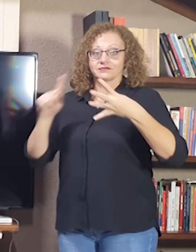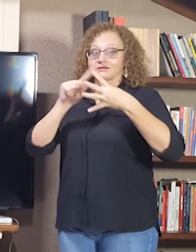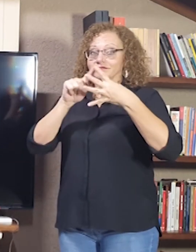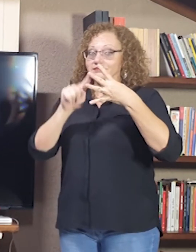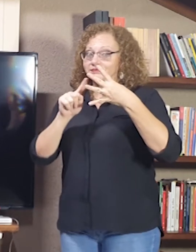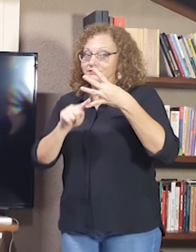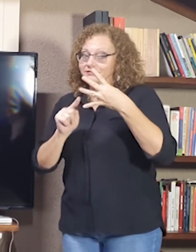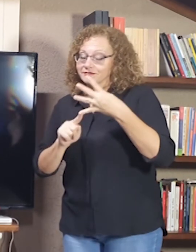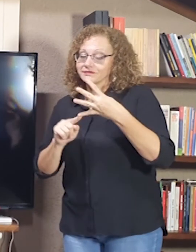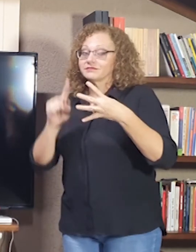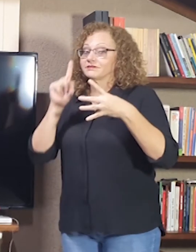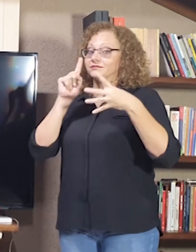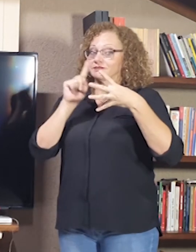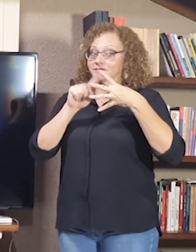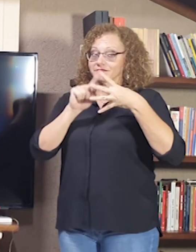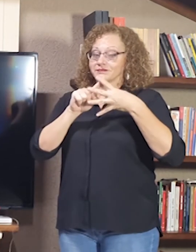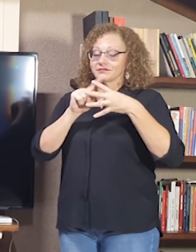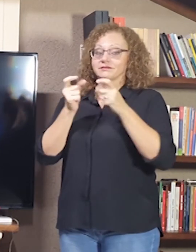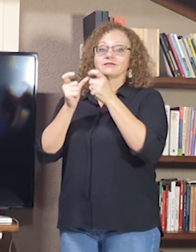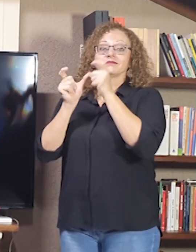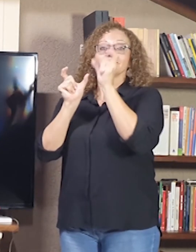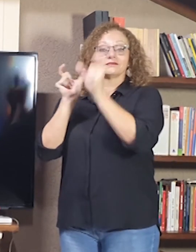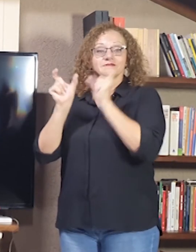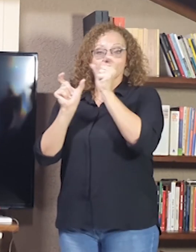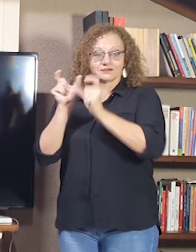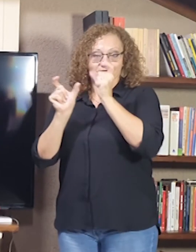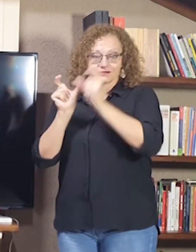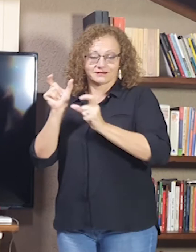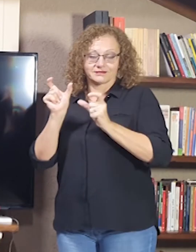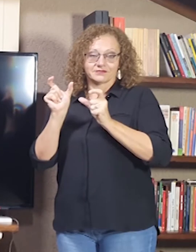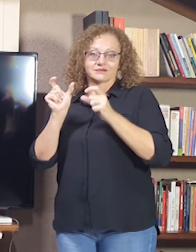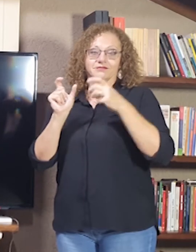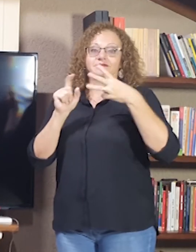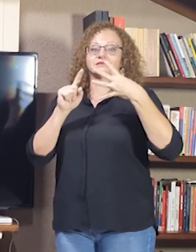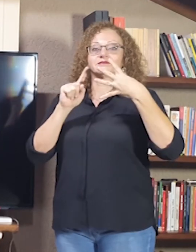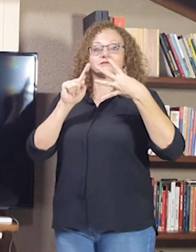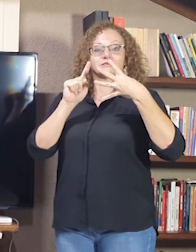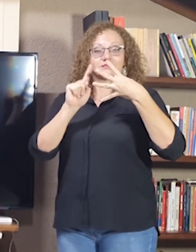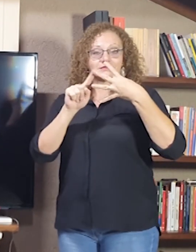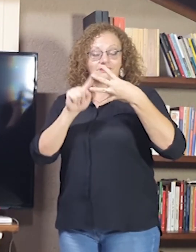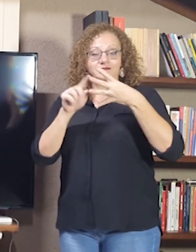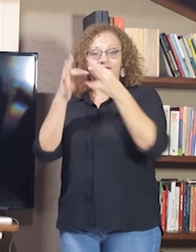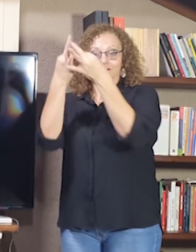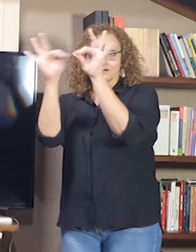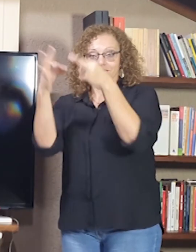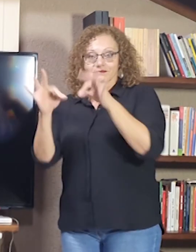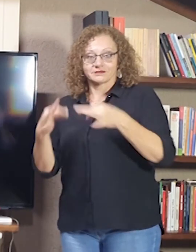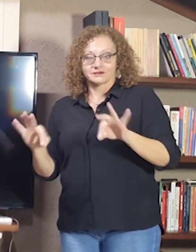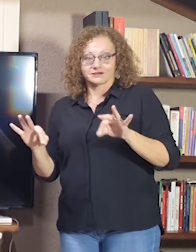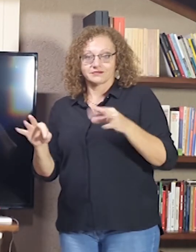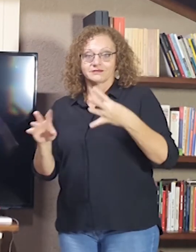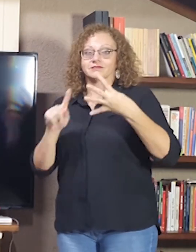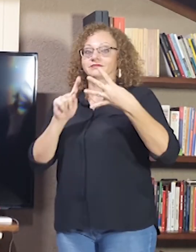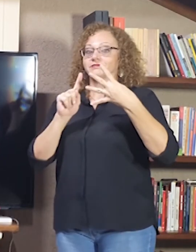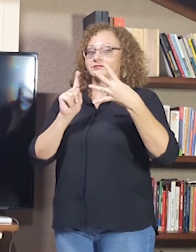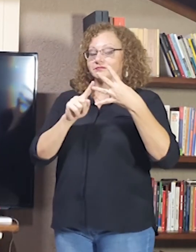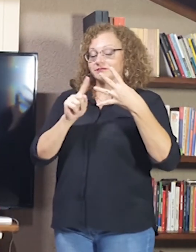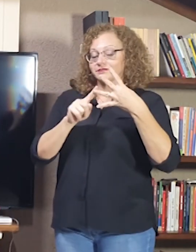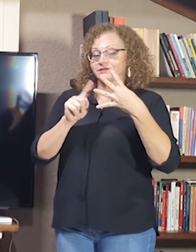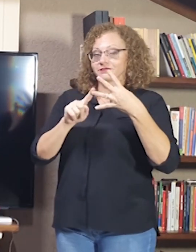Teremos como tema principal a gramática da Libras, e na qual nós trataremos a morfologia, a